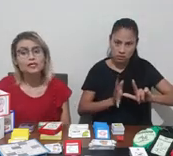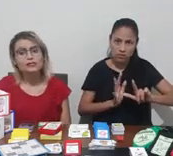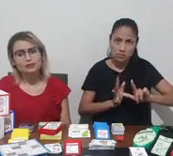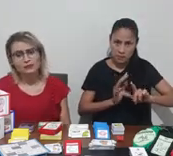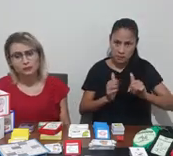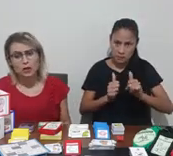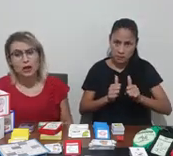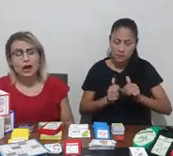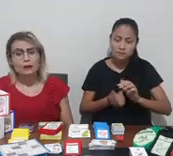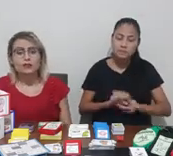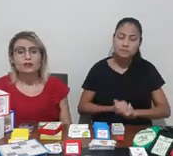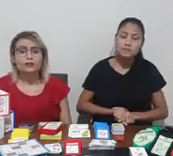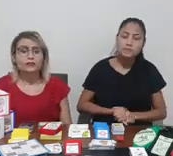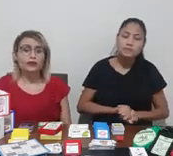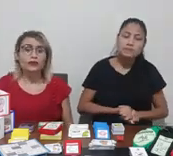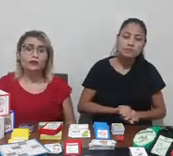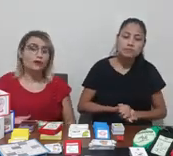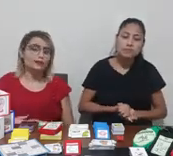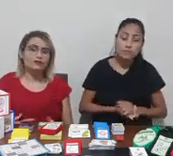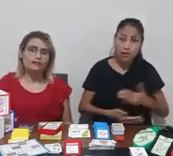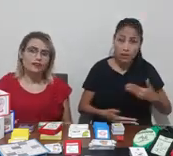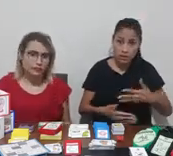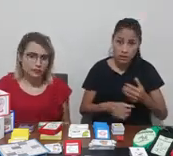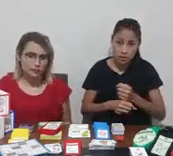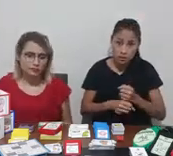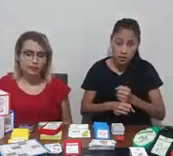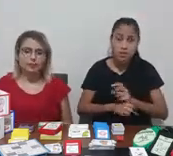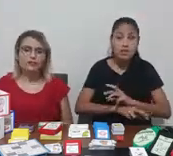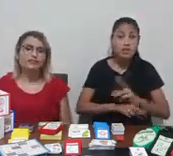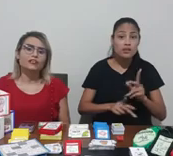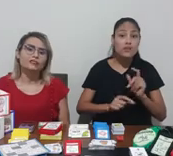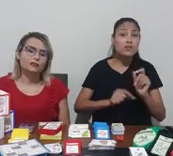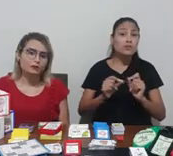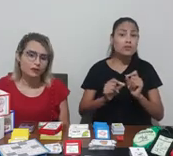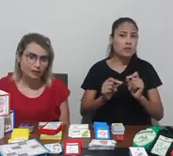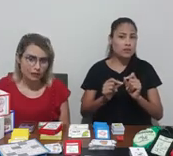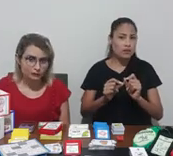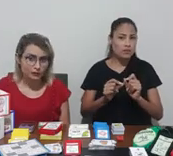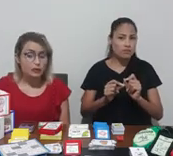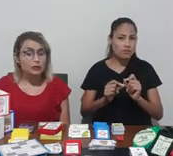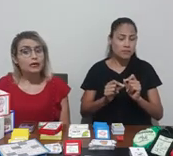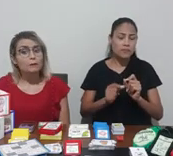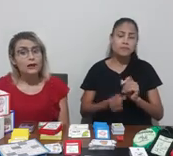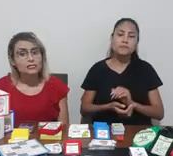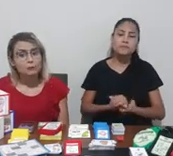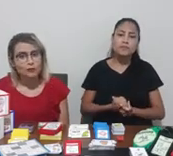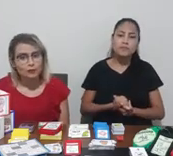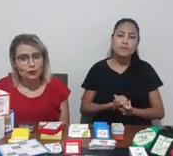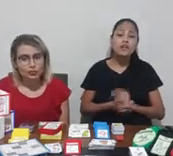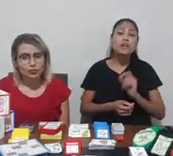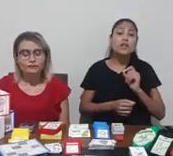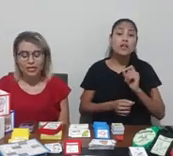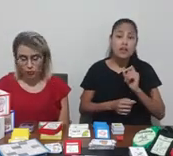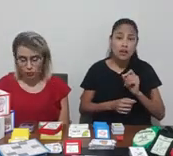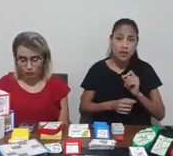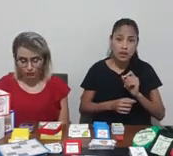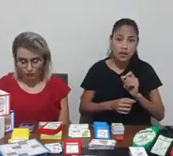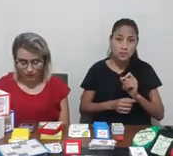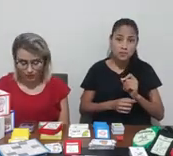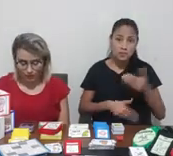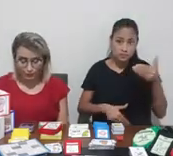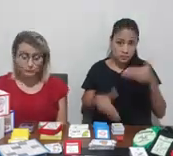Então, esse ano, a mostra vai ter uma diferença. Vai ter uma diferença do ano passado. Quem participou da mostra